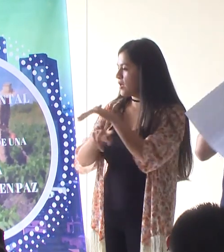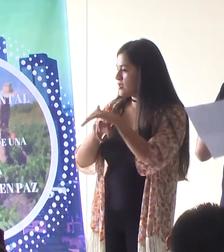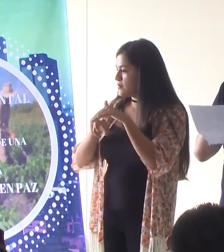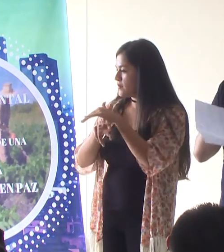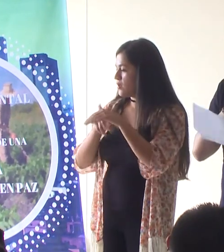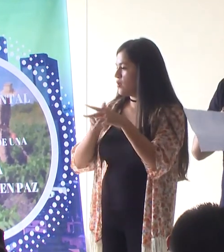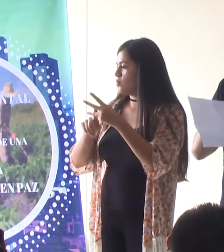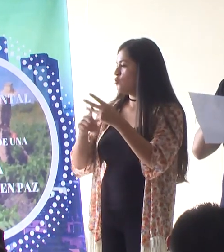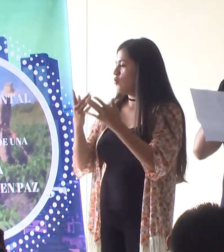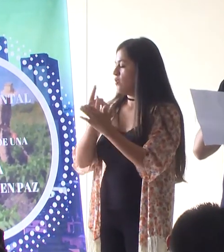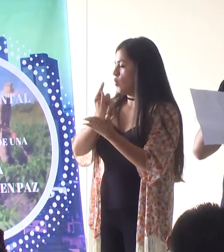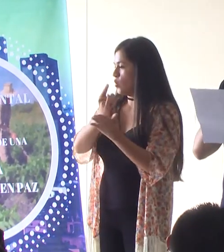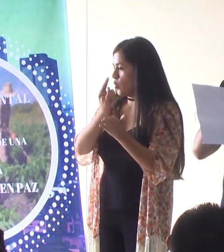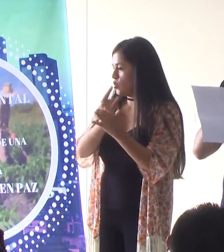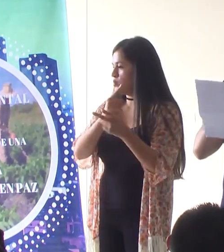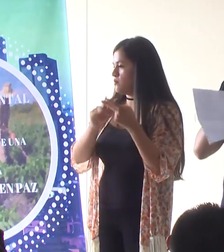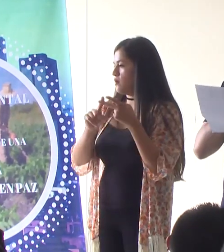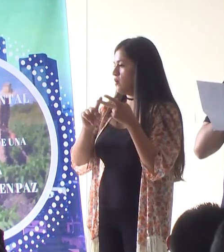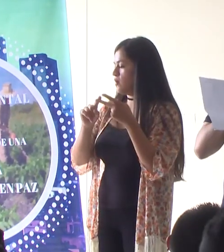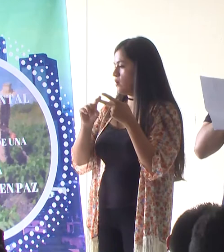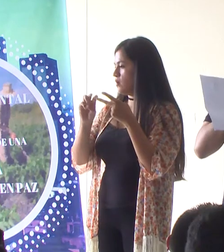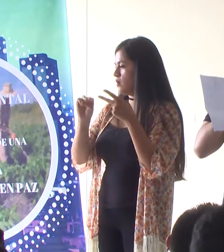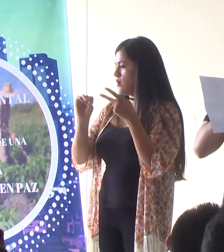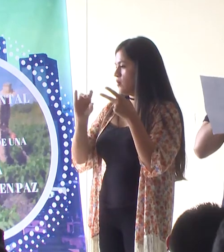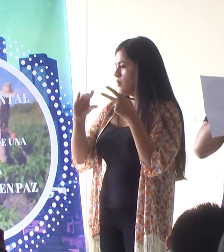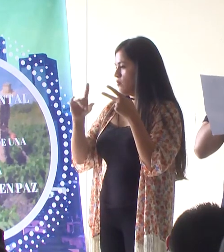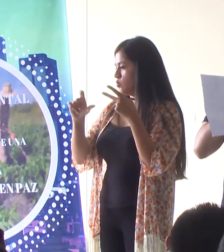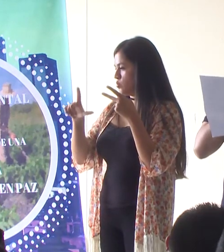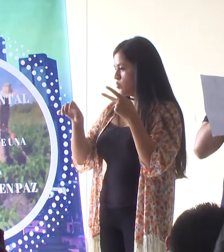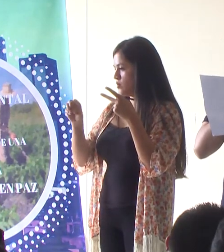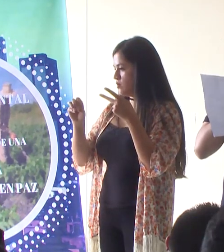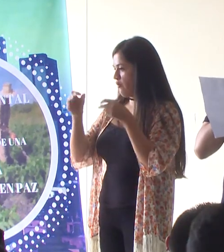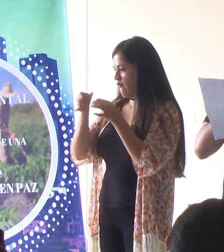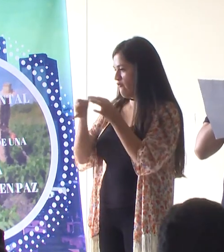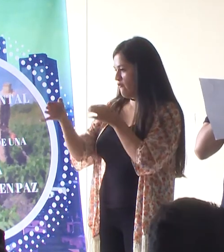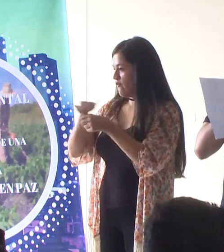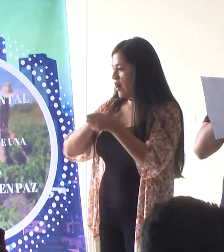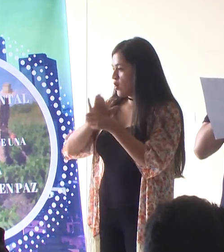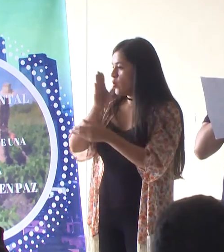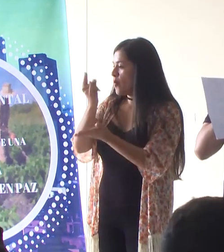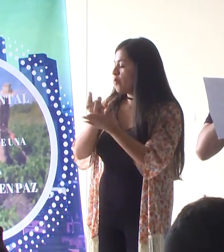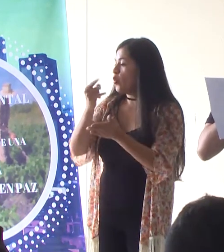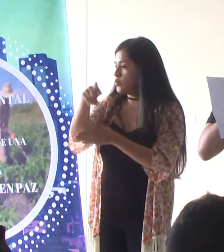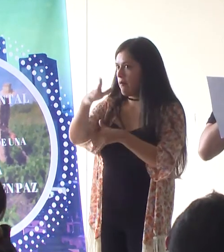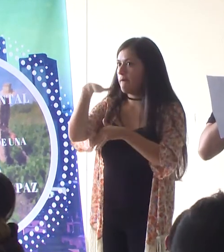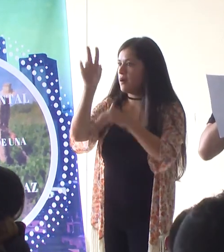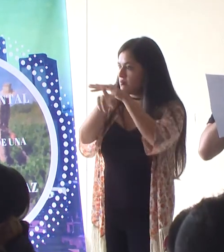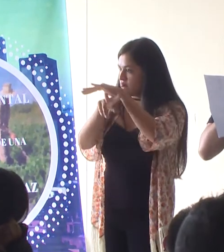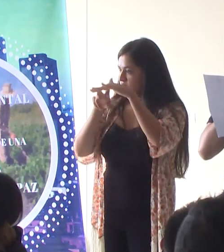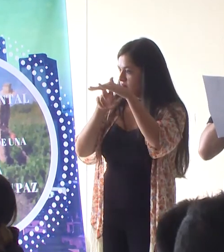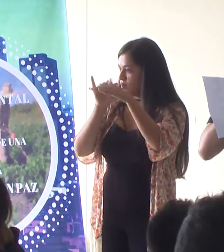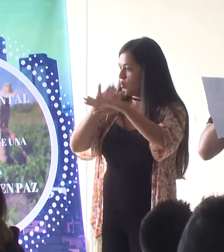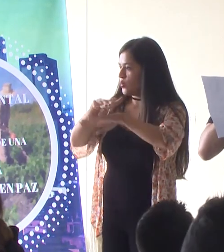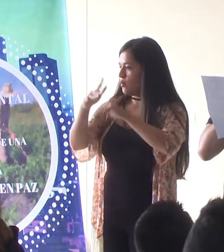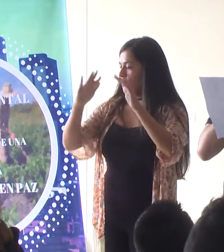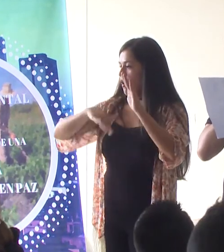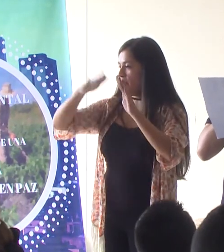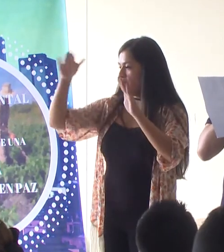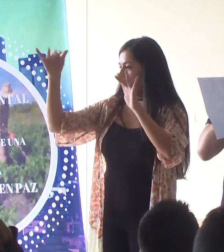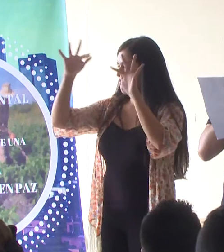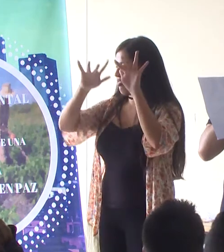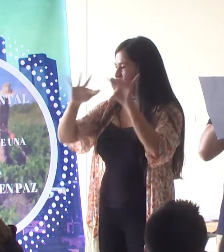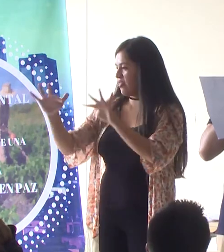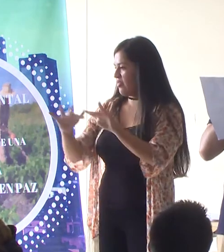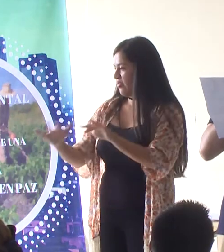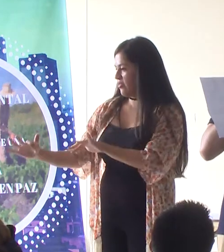mochuelo tunjuelo por ejemplo en la radiografía local del deterioro ambiental lo más sensible del medio ambiente